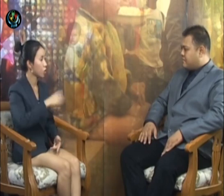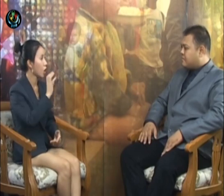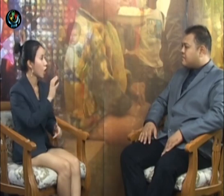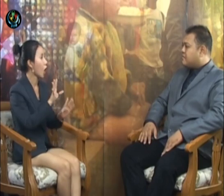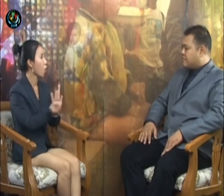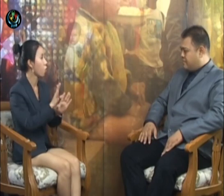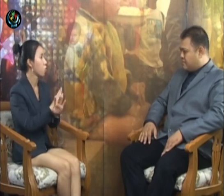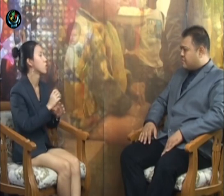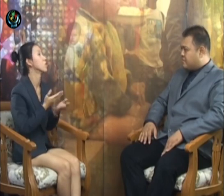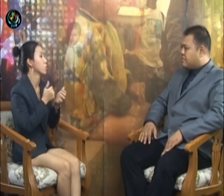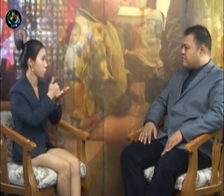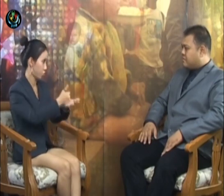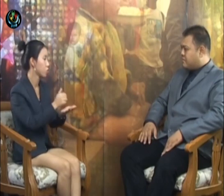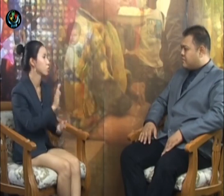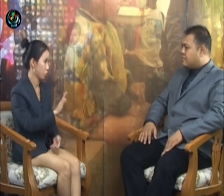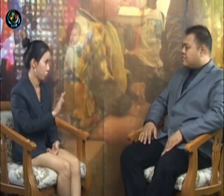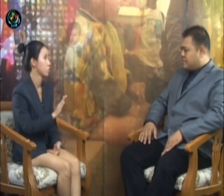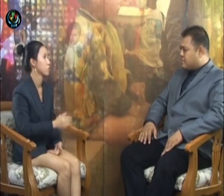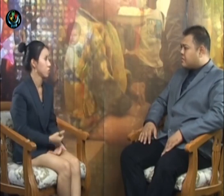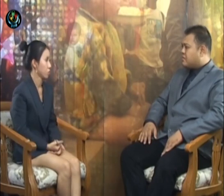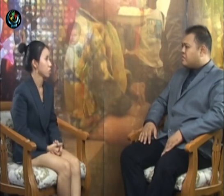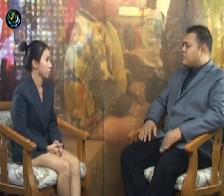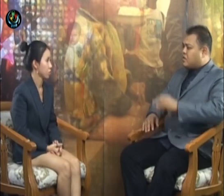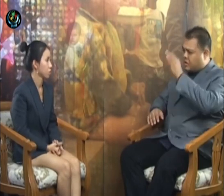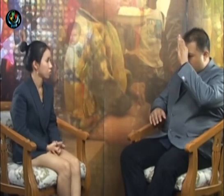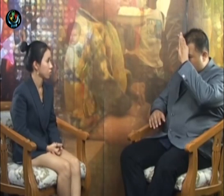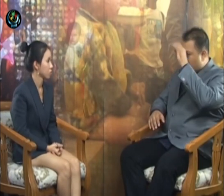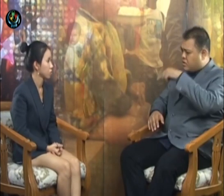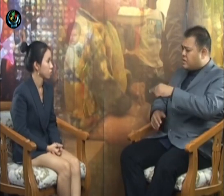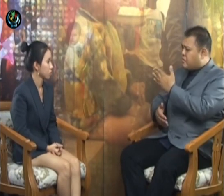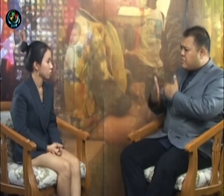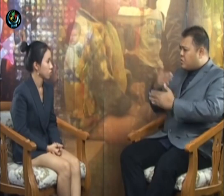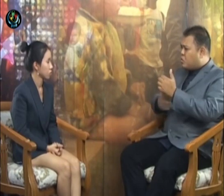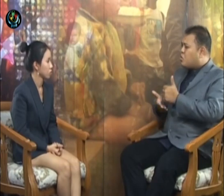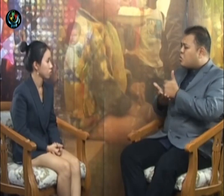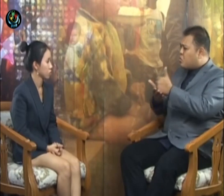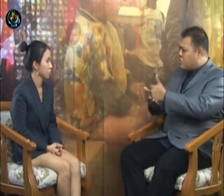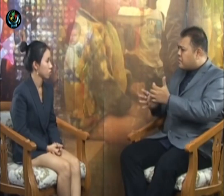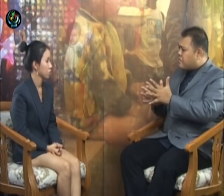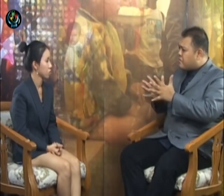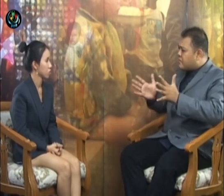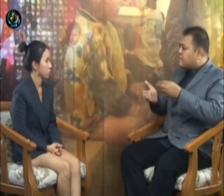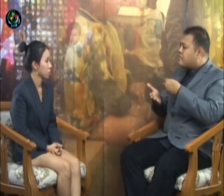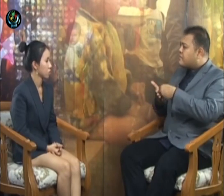အပ်နေတာပါ မြန်မာနိုင်ငံမှာအစိုးရအနေနဲ့မတန်ဆန်းသူတွေကိုကူညီပံ့ပိုးမှုနည်းနေလား